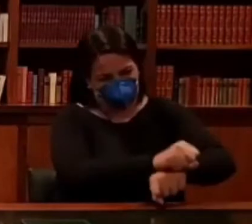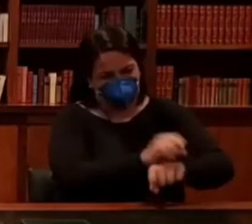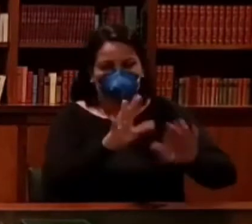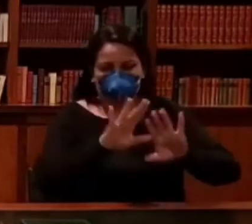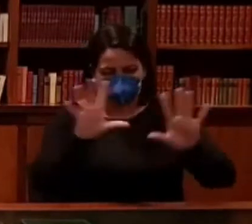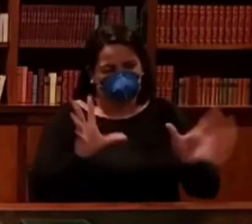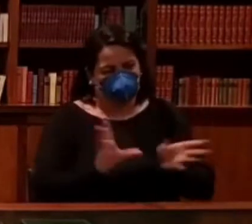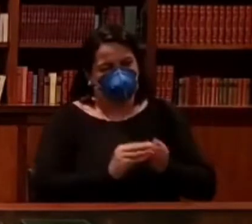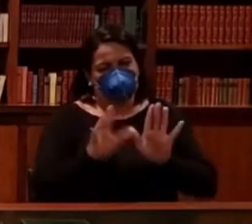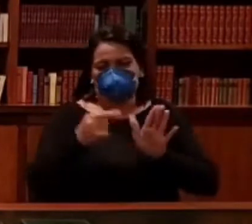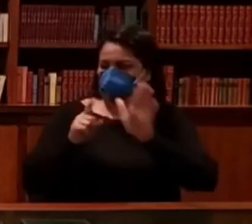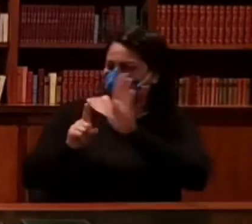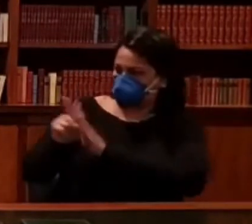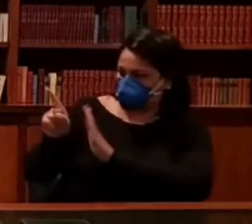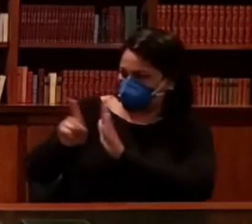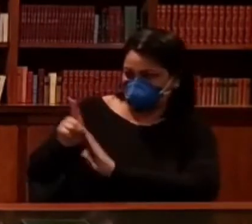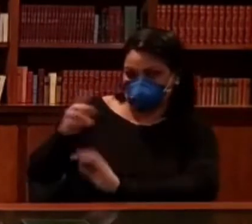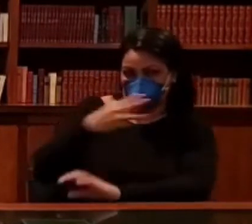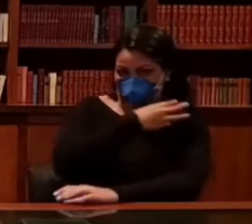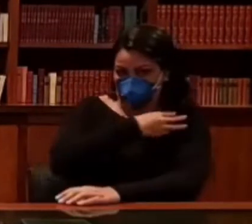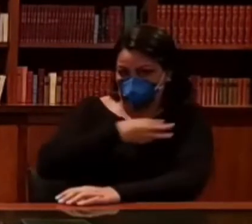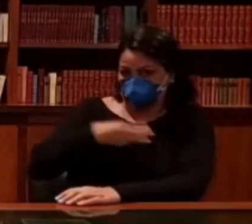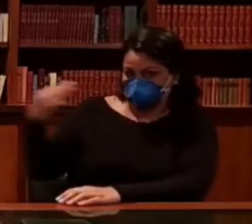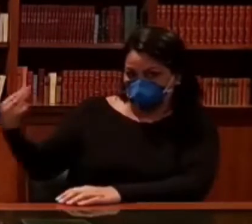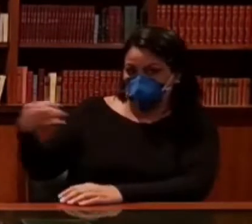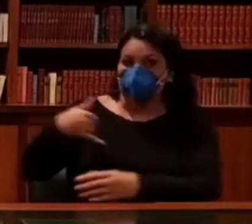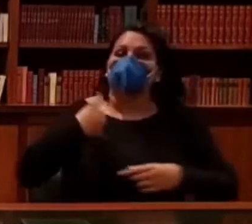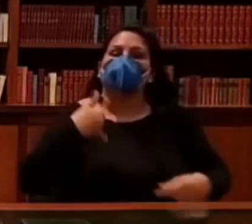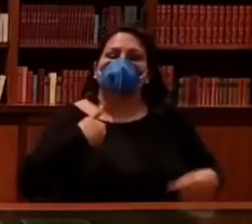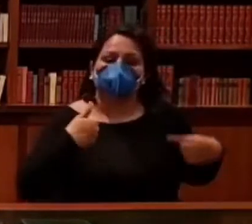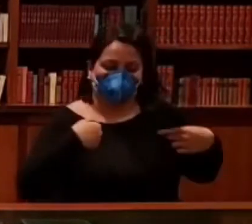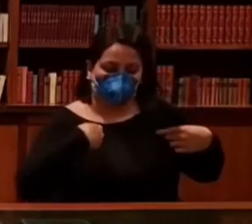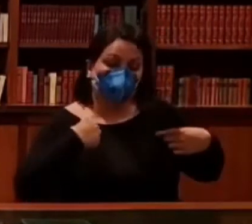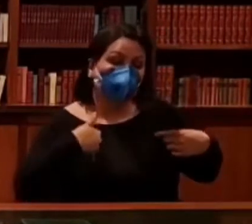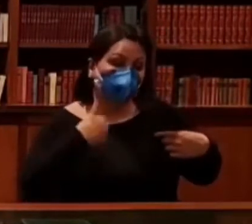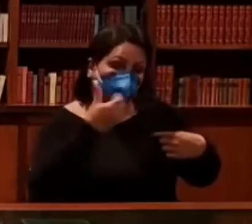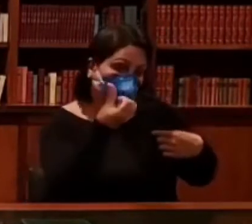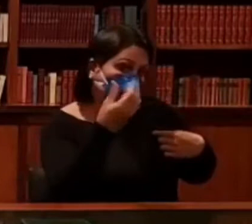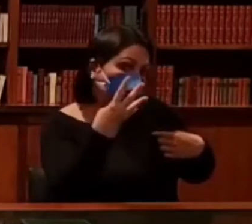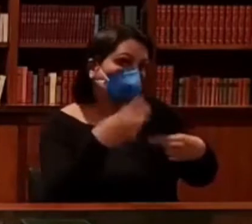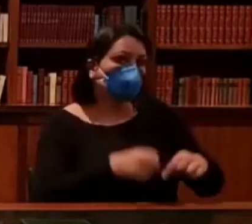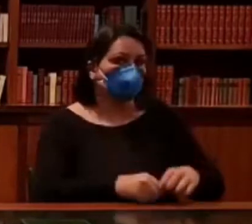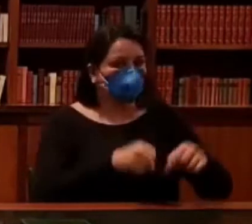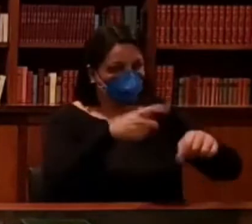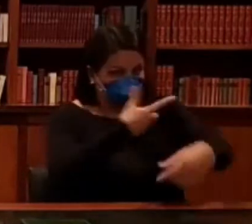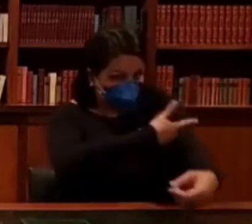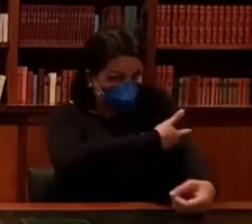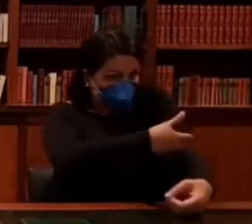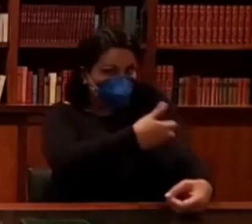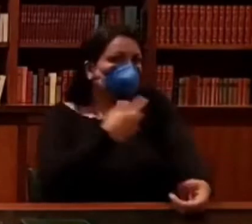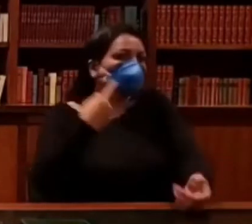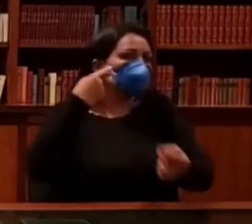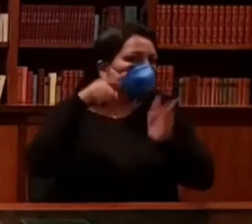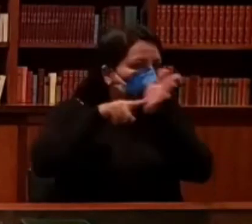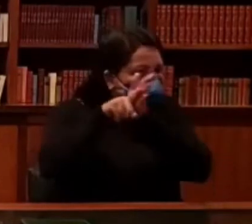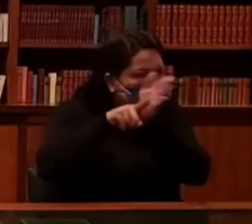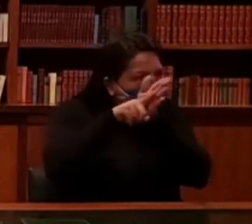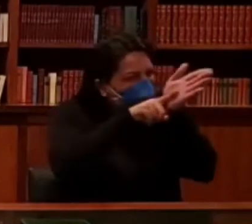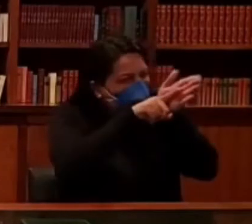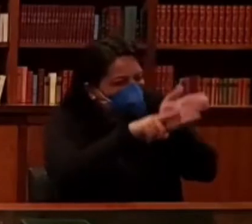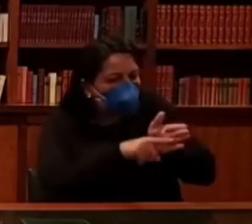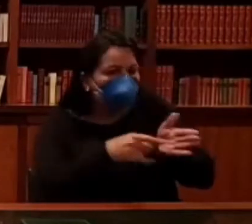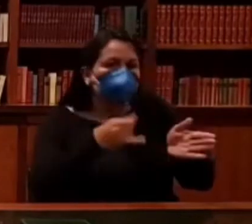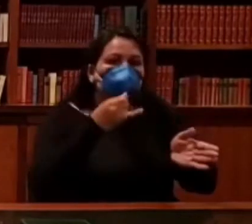encerramento agora. Acabei de perguntar para o Mandetta, né? Eu estou com 64 anos. Se der, por acaso, daqui a pouco,